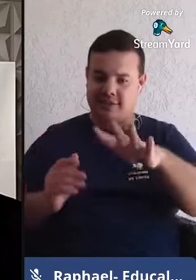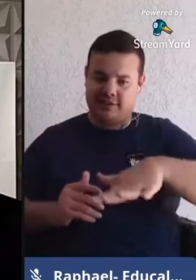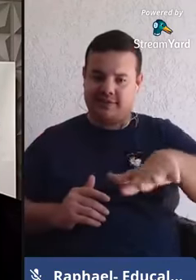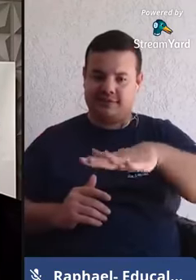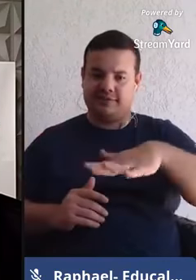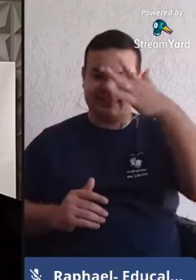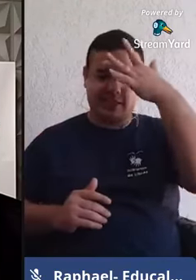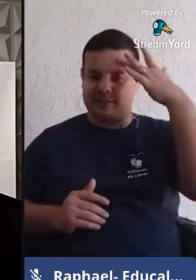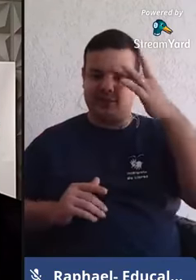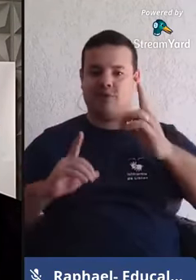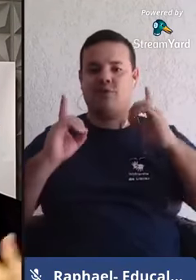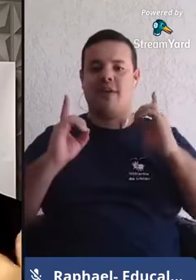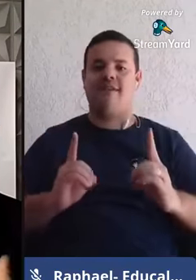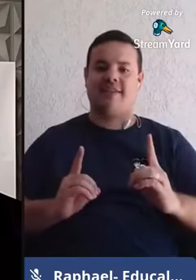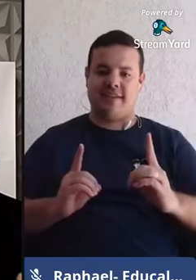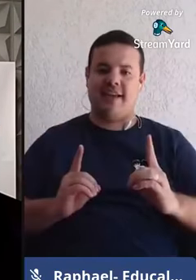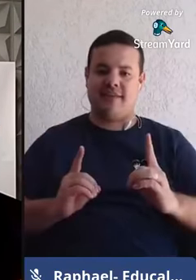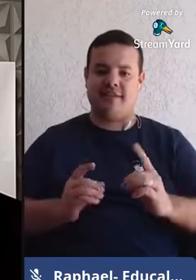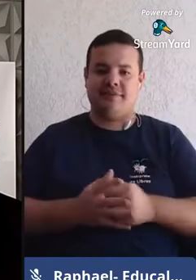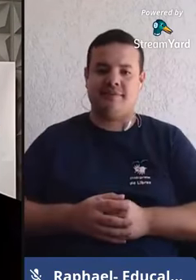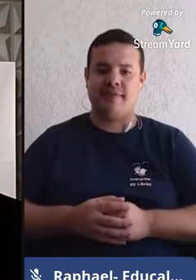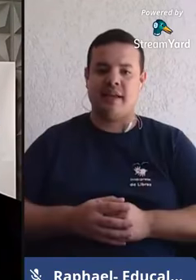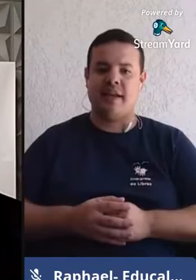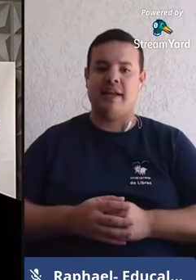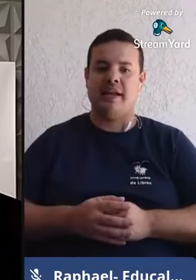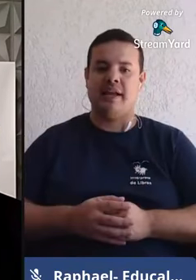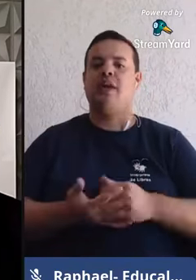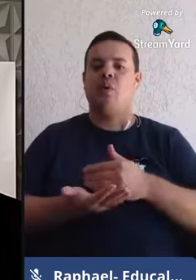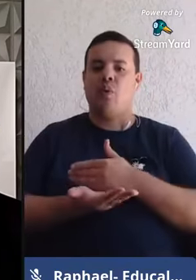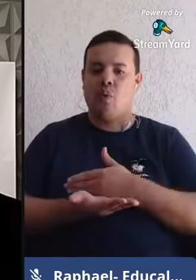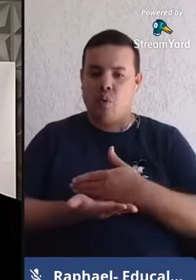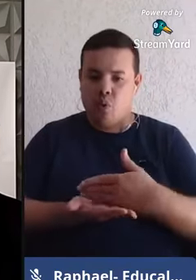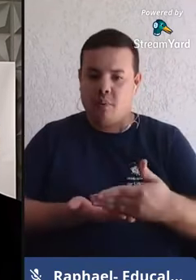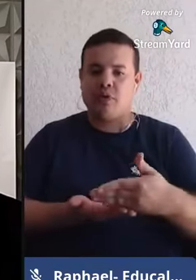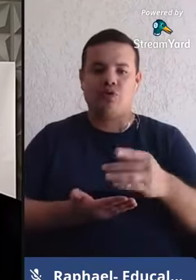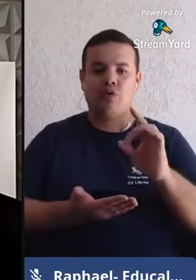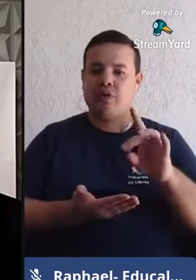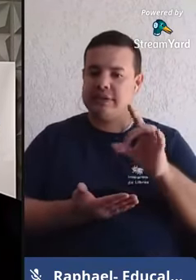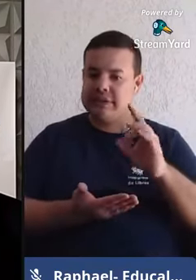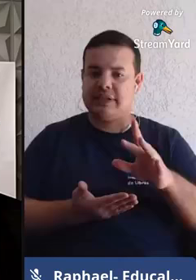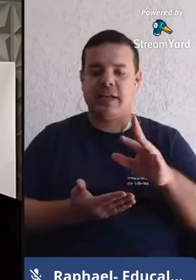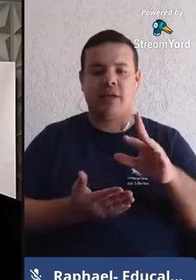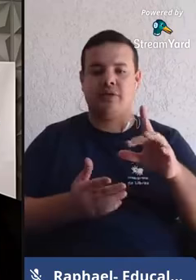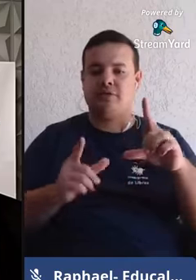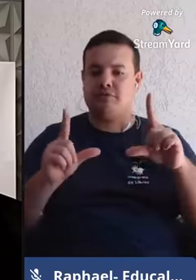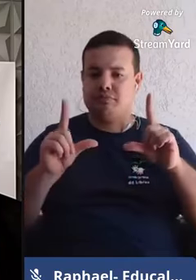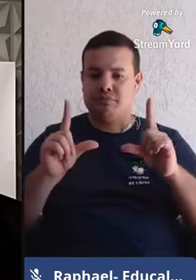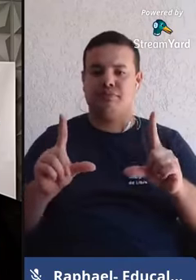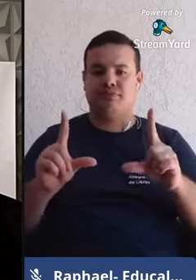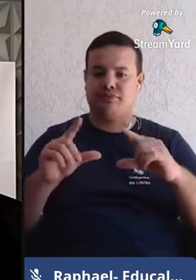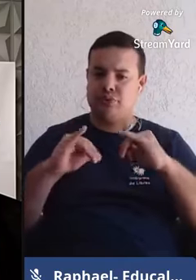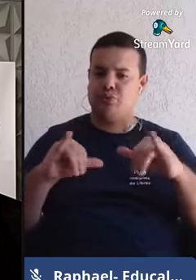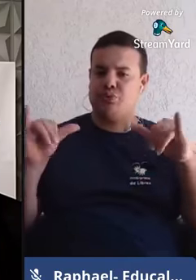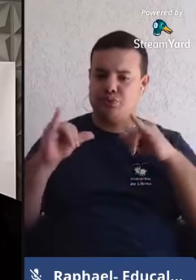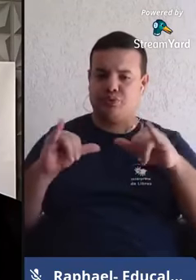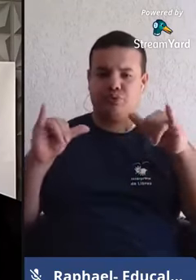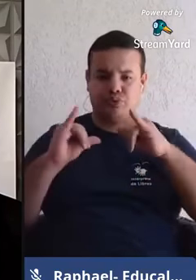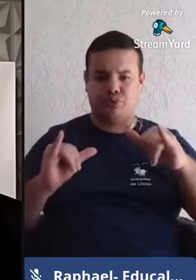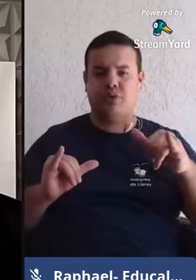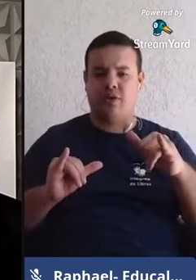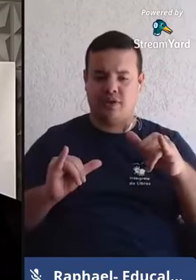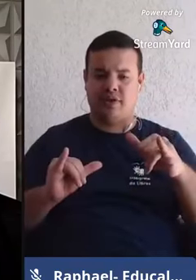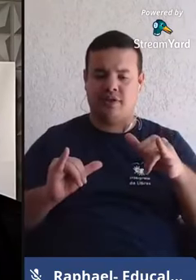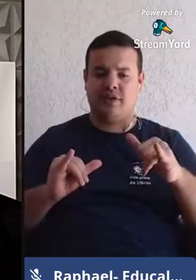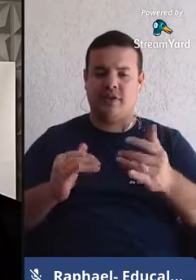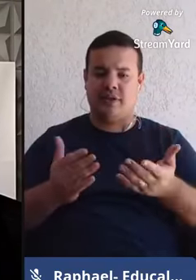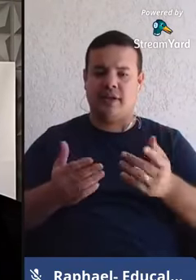deficiência, né? Começou para ser simplesmente um catálogo daquela feira, e aí, motivada por pessoas como Steven Dubner,